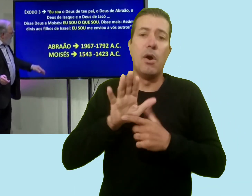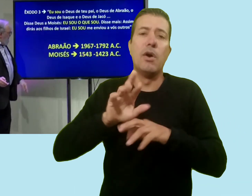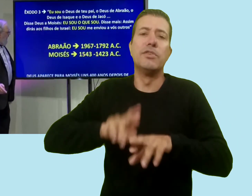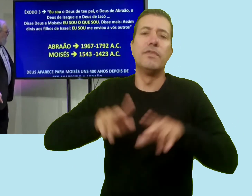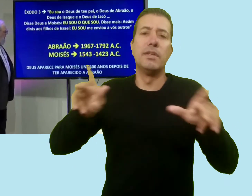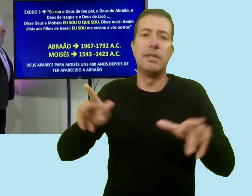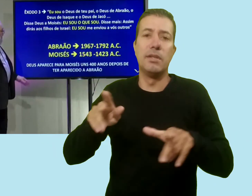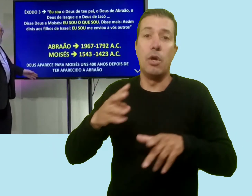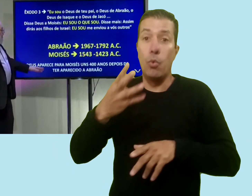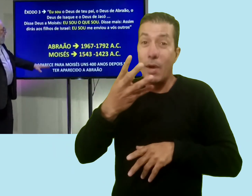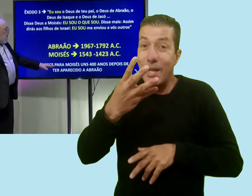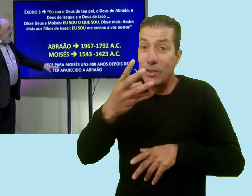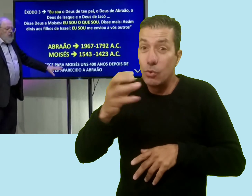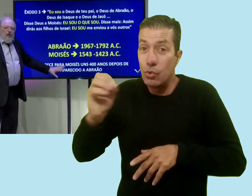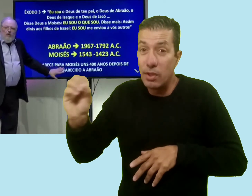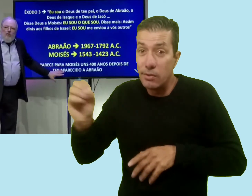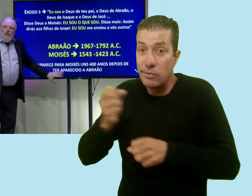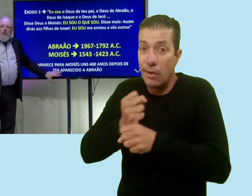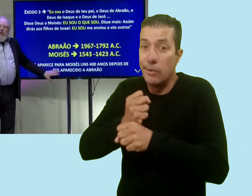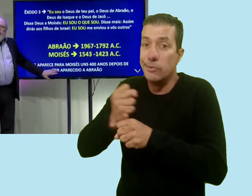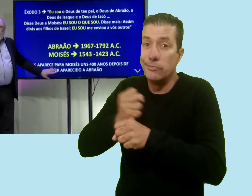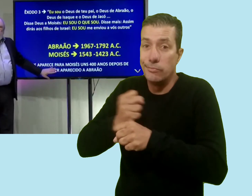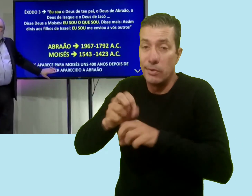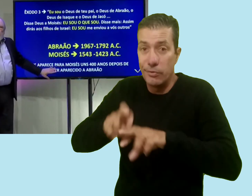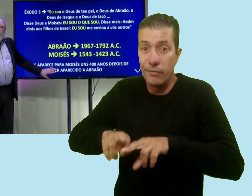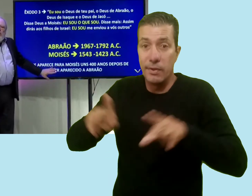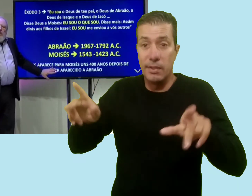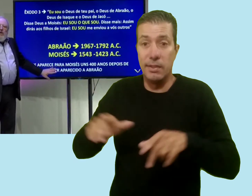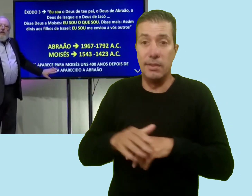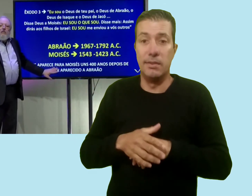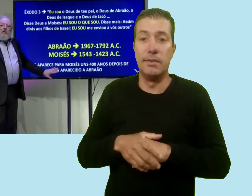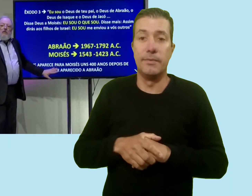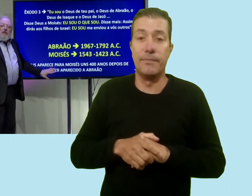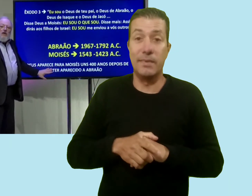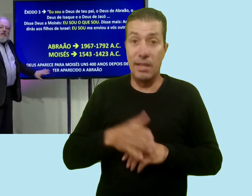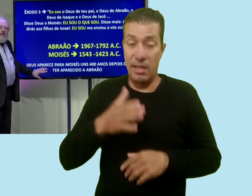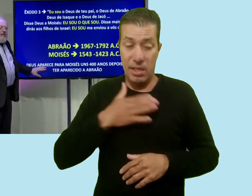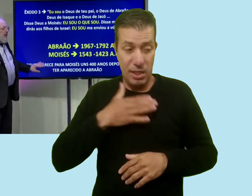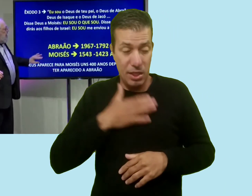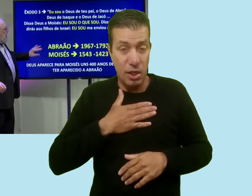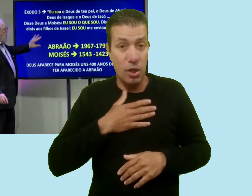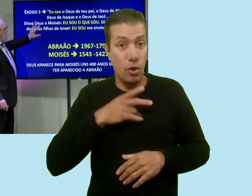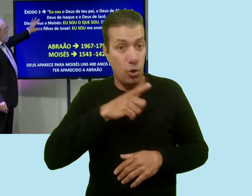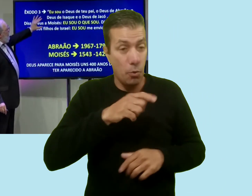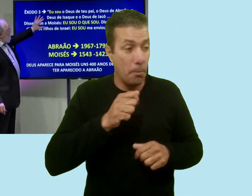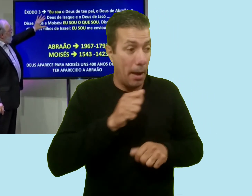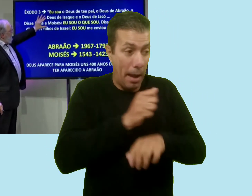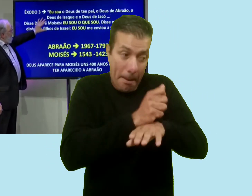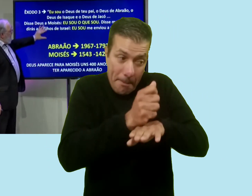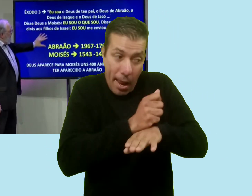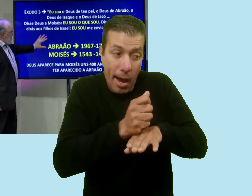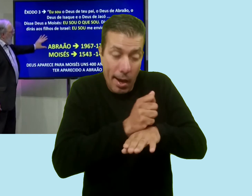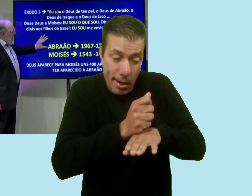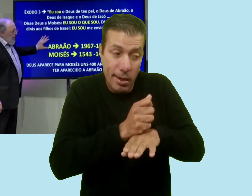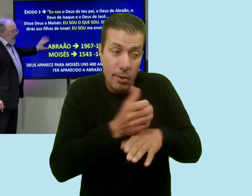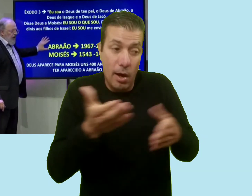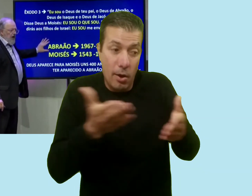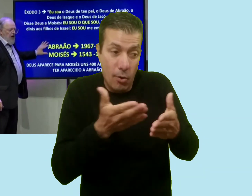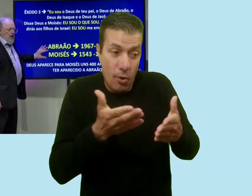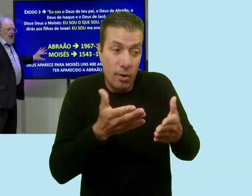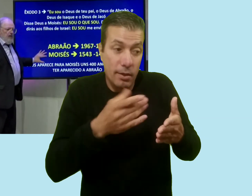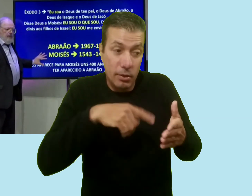entre Abraão e Moisés são mais ou menos 400 anos. Então, Deus está dizendo assim, eu apareci para